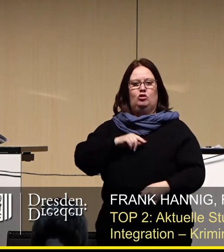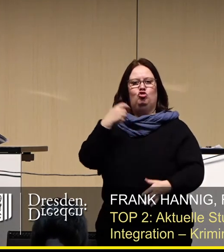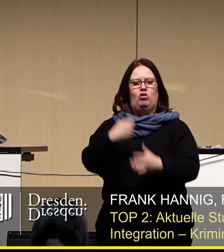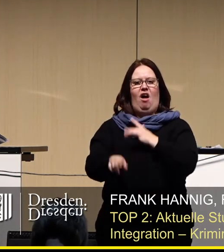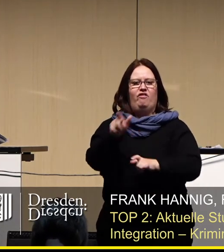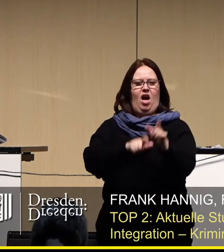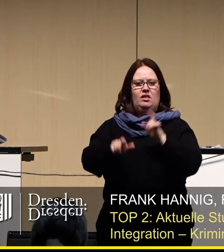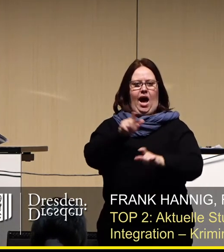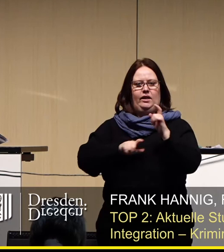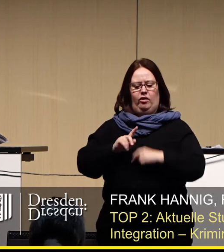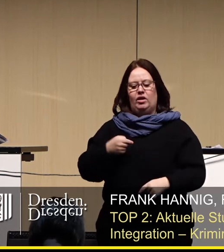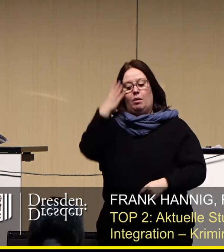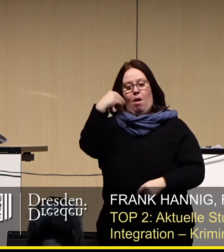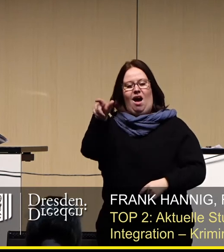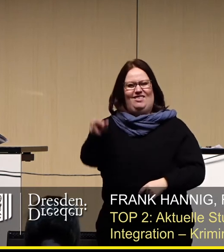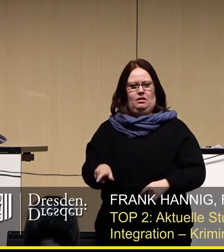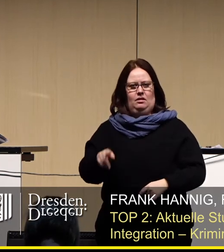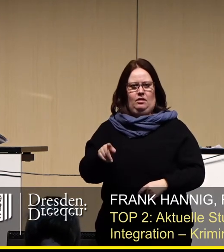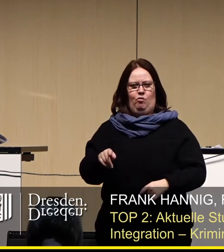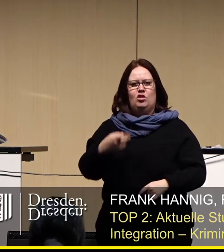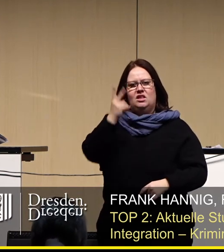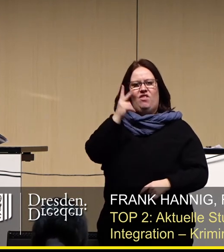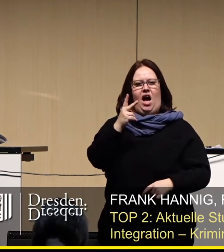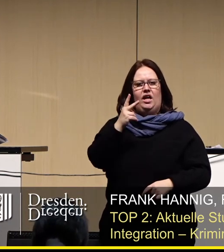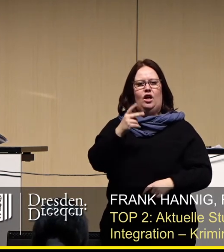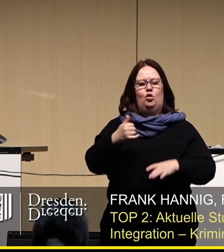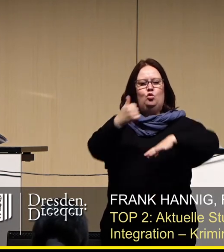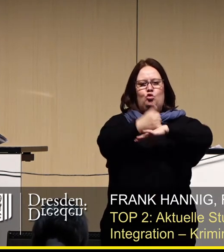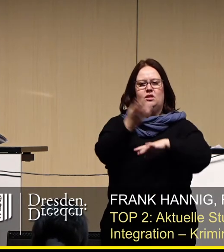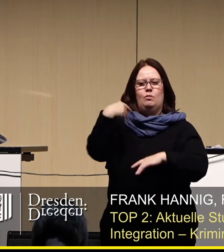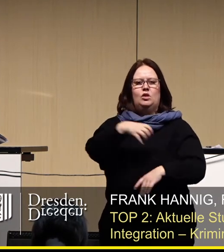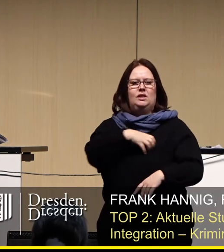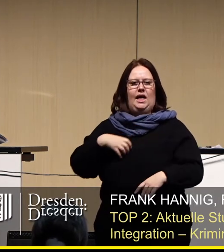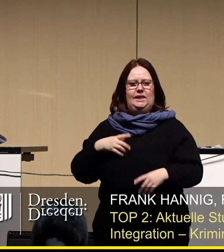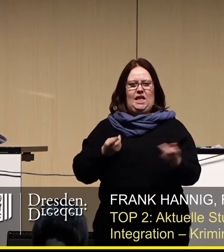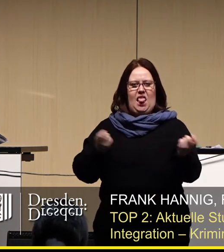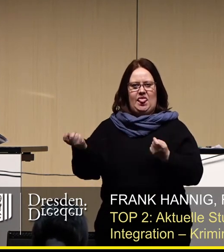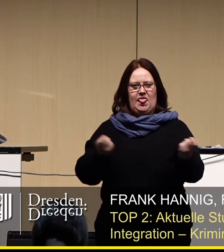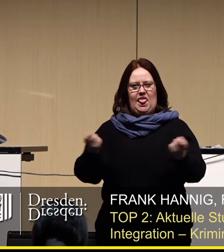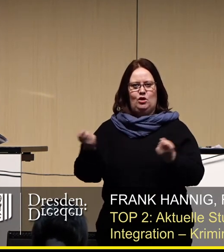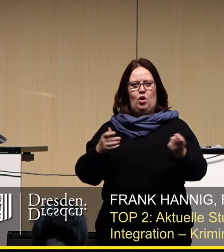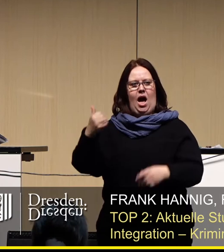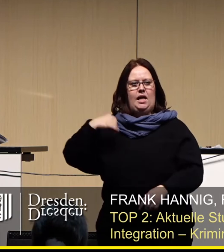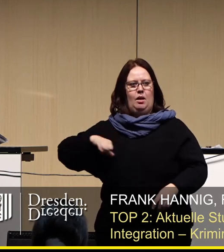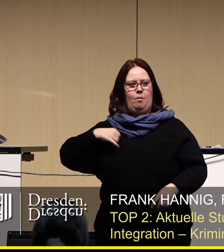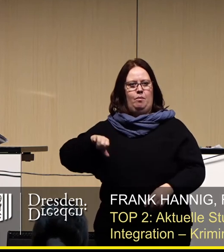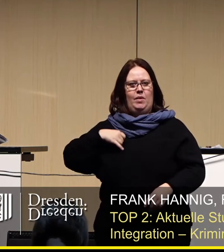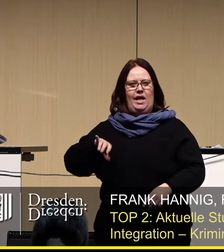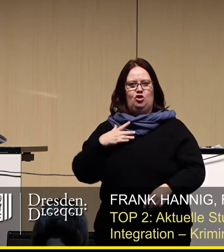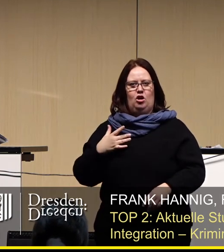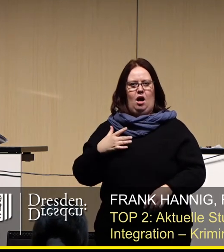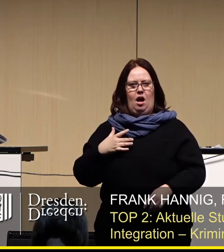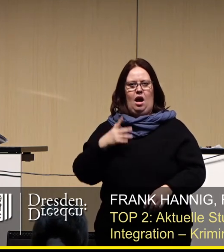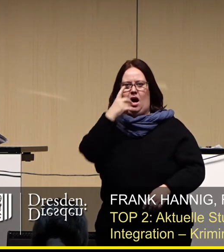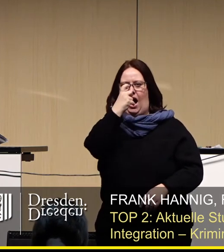Strafverteidiger. Der hier zu Boden gebrachte von zwei Türstehern hat zuvor in der Dresdner Disco einem Mädchen eine